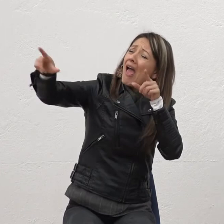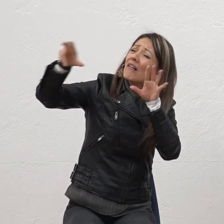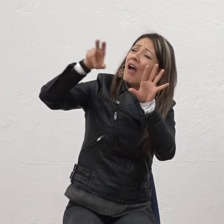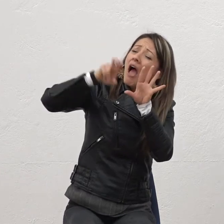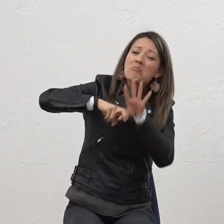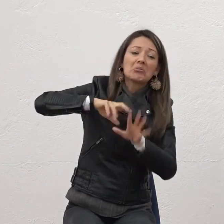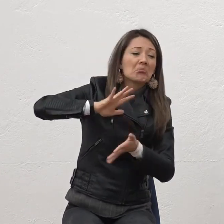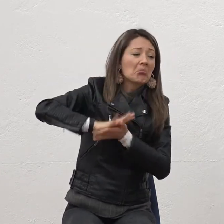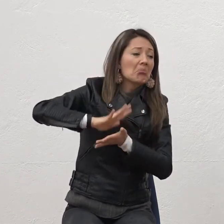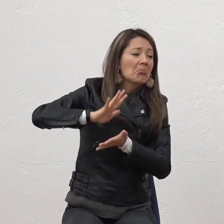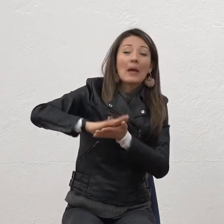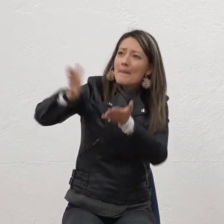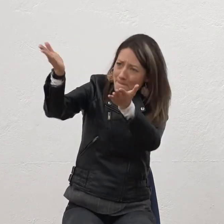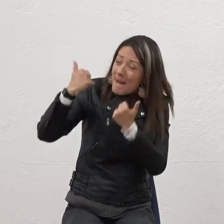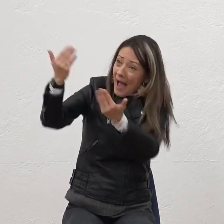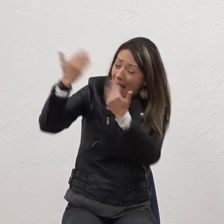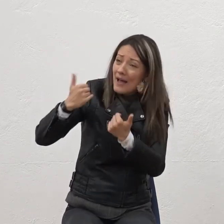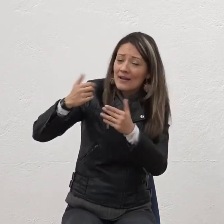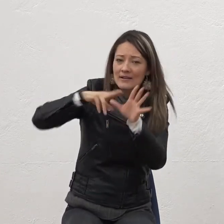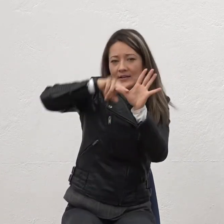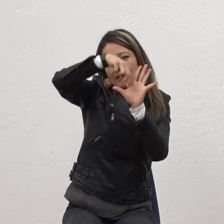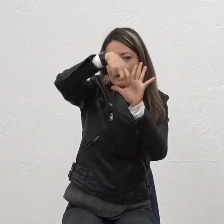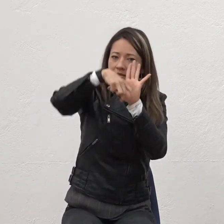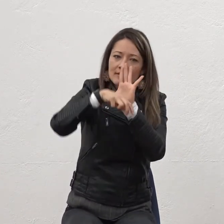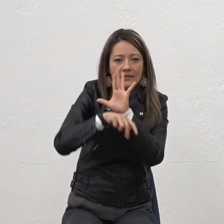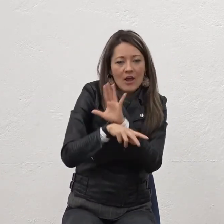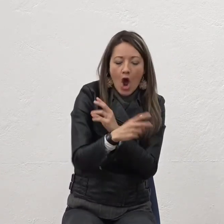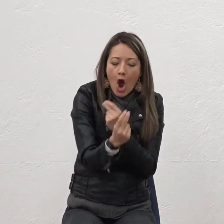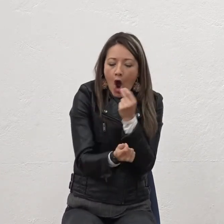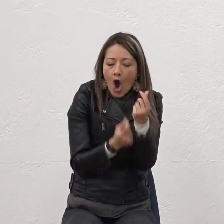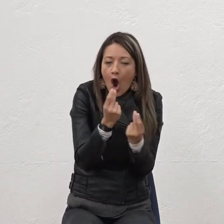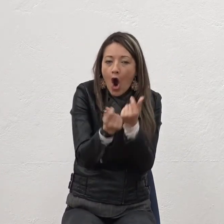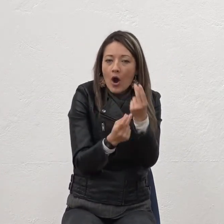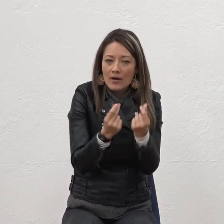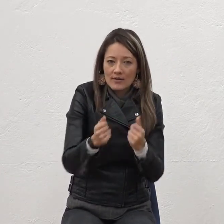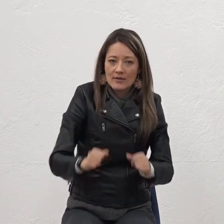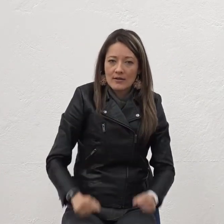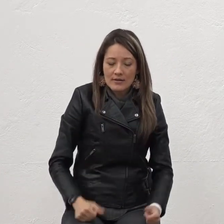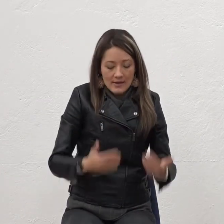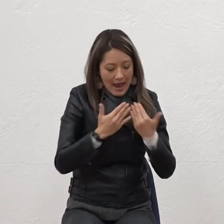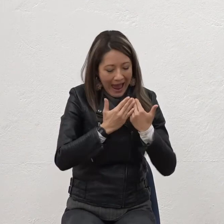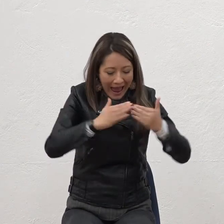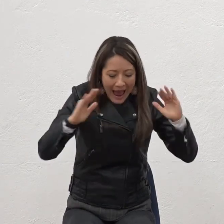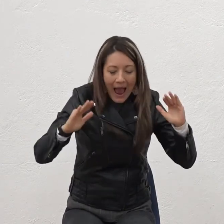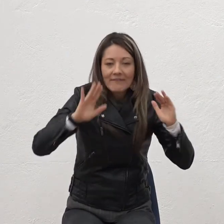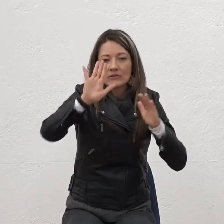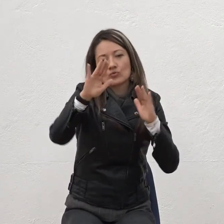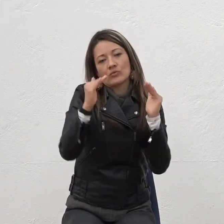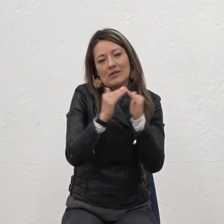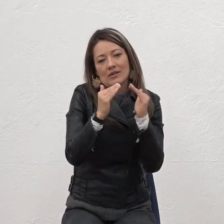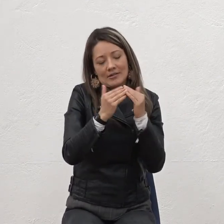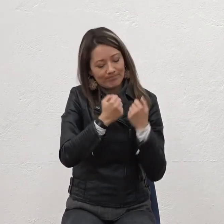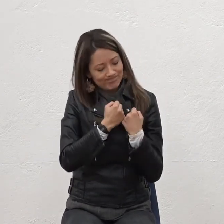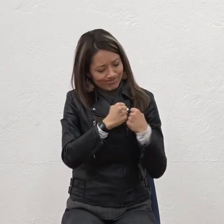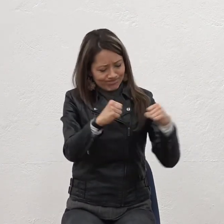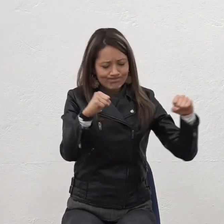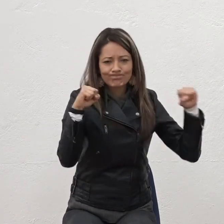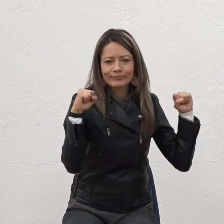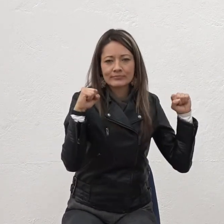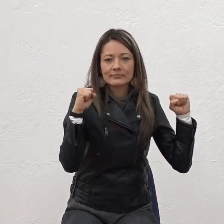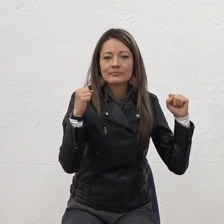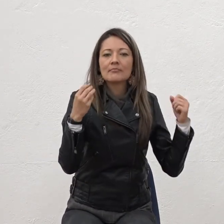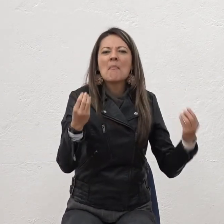de conformismo. Bájese de allí. Corra, descienda. Abra las puertas de su casa